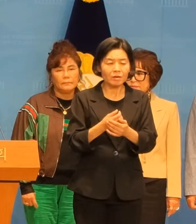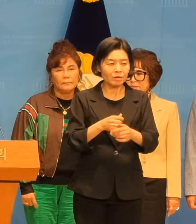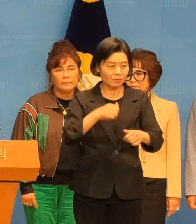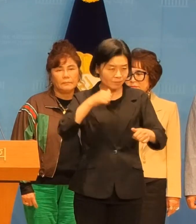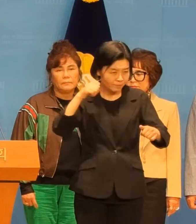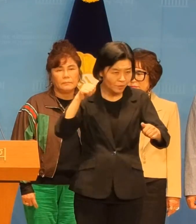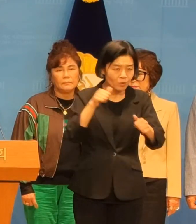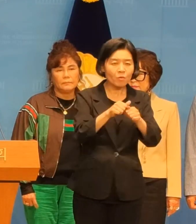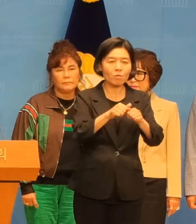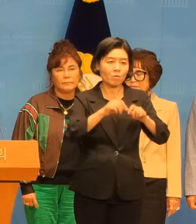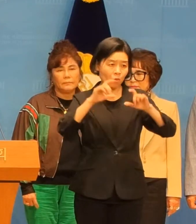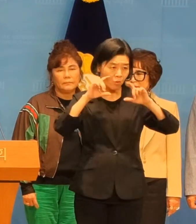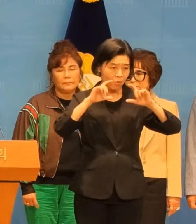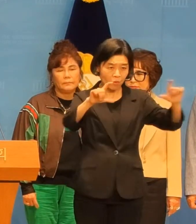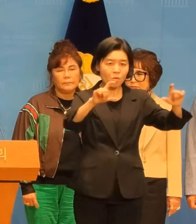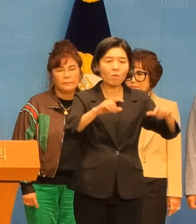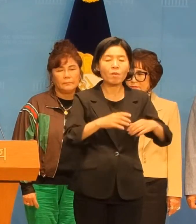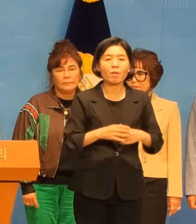엄중히 경고합니다.